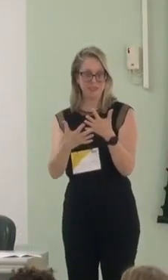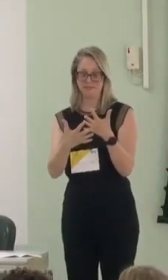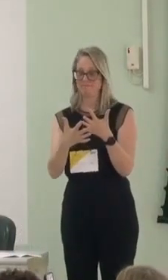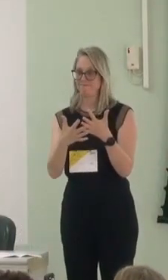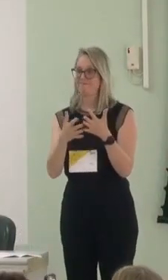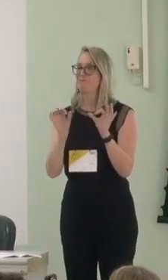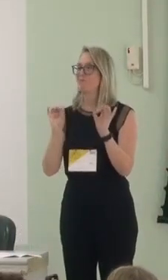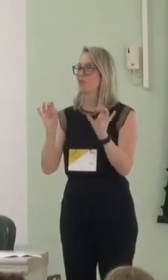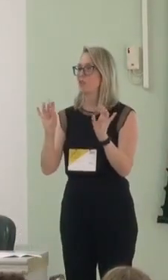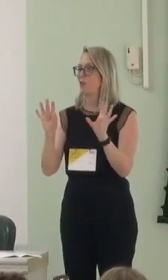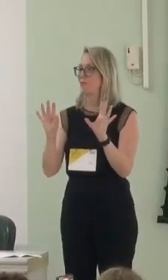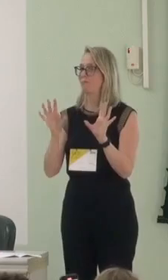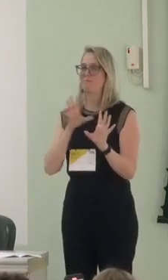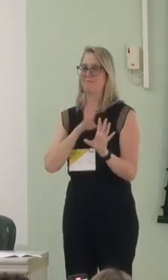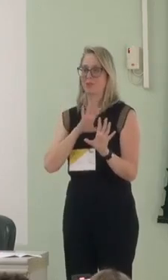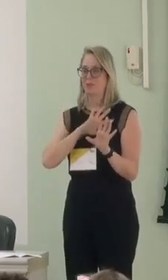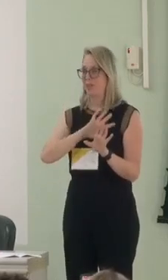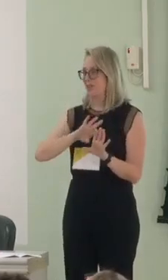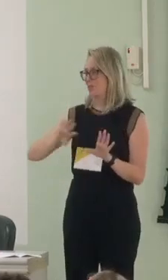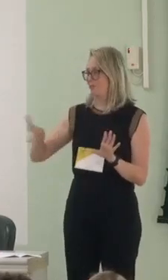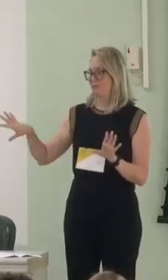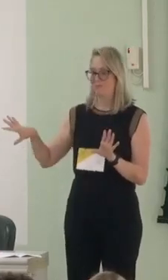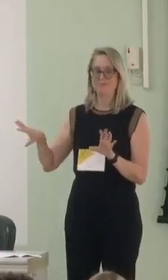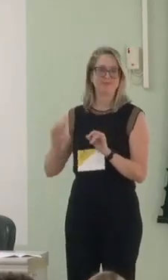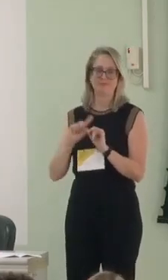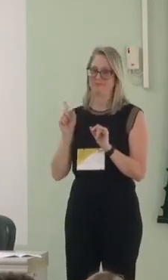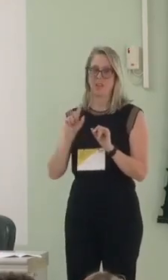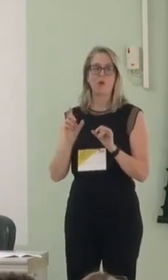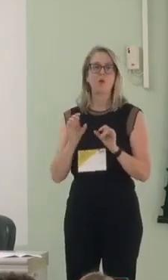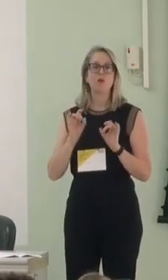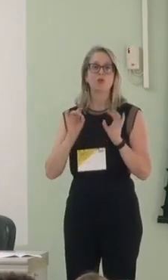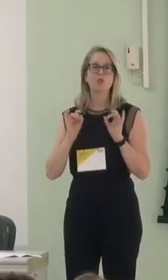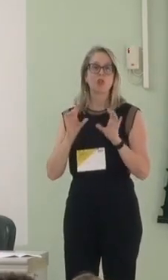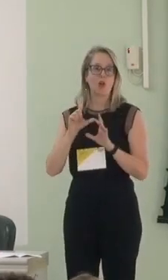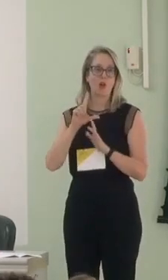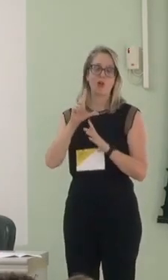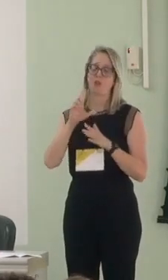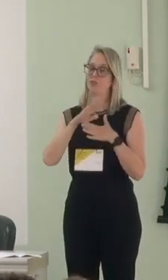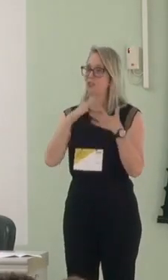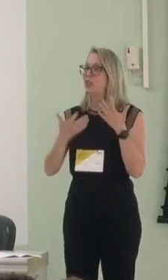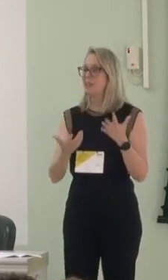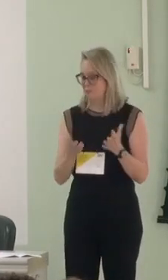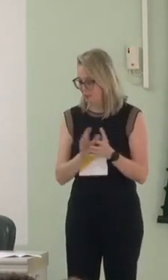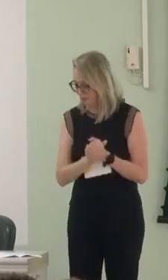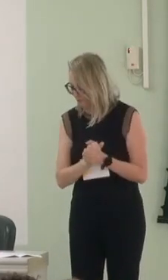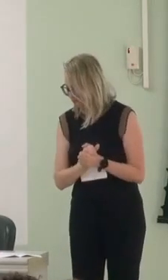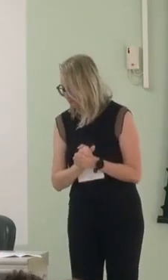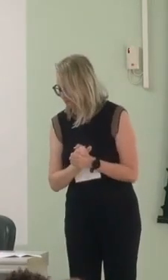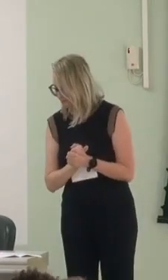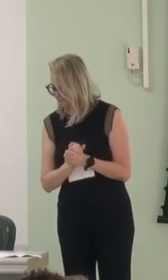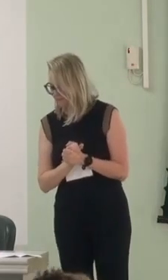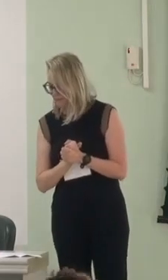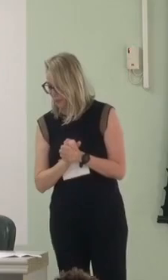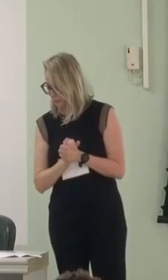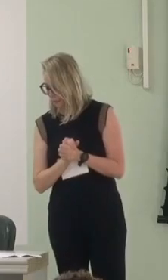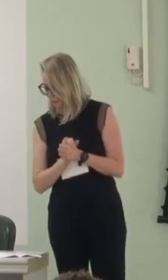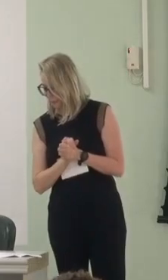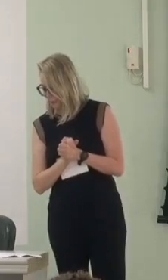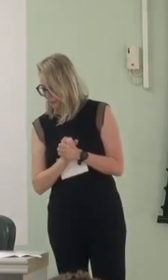É importante destacar que essa mesa é um marco histórico no GEL, pois temos uma atividade apresentada em